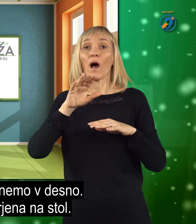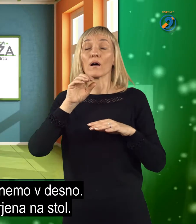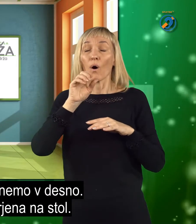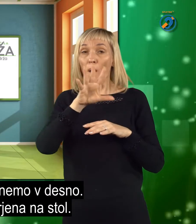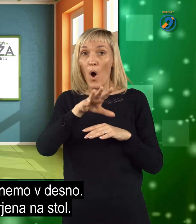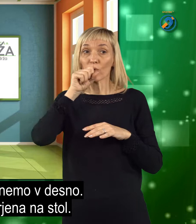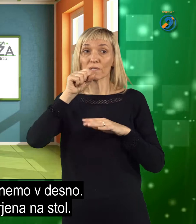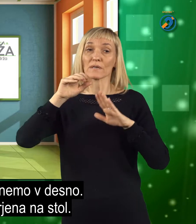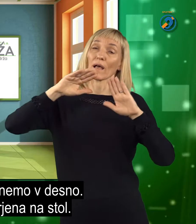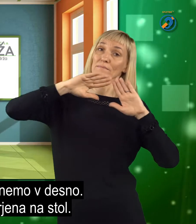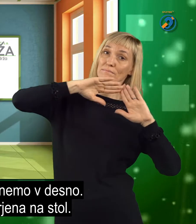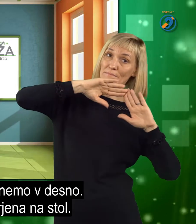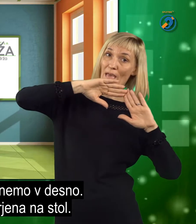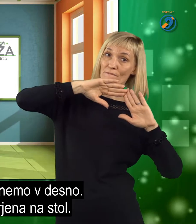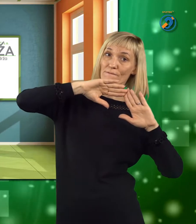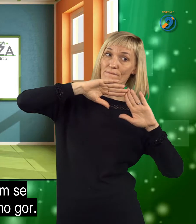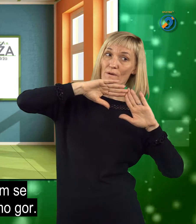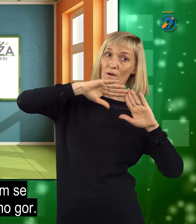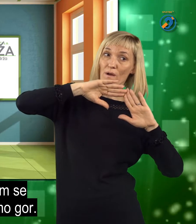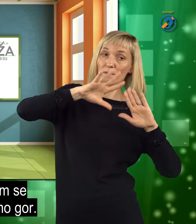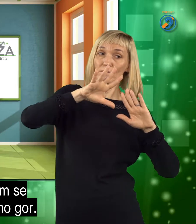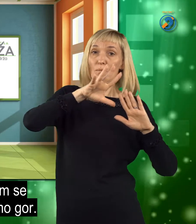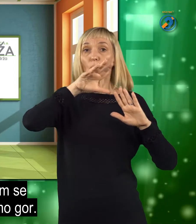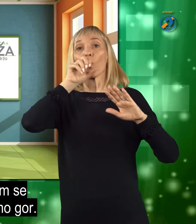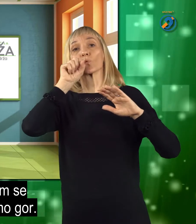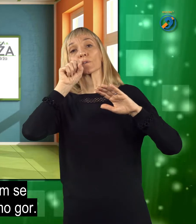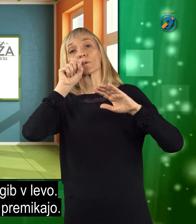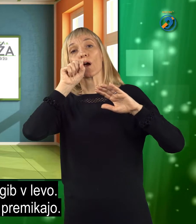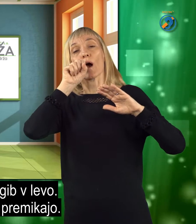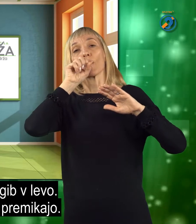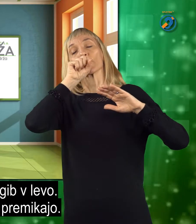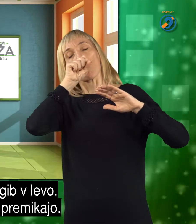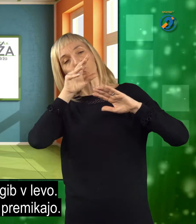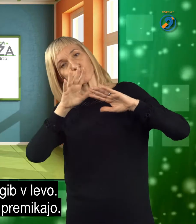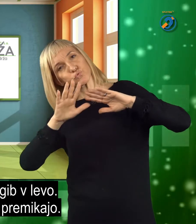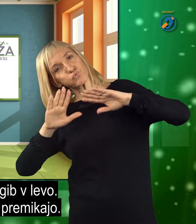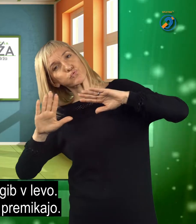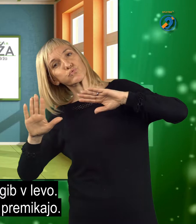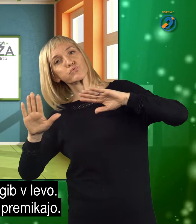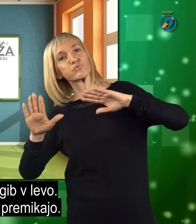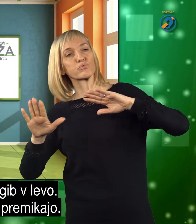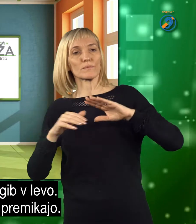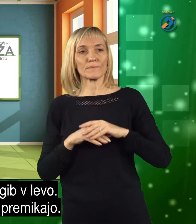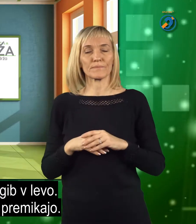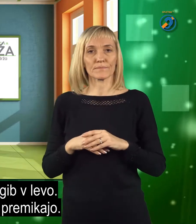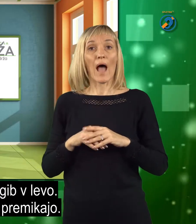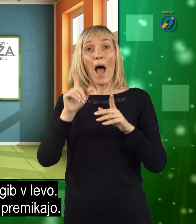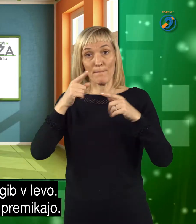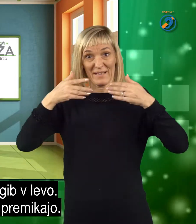Rita cela pritrjena na stol. Z vdihom se potegnemo gor, z izdihom nagib v levo, kolena se ne